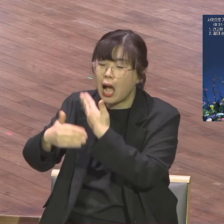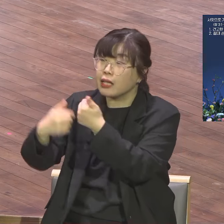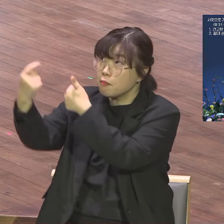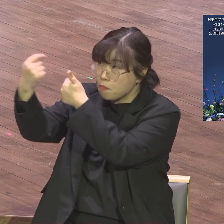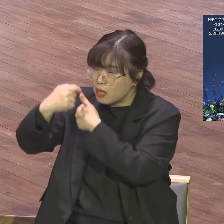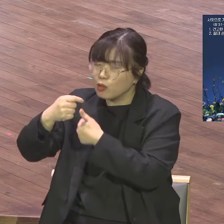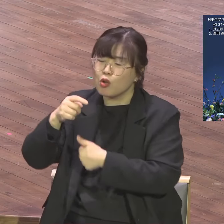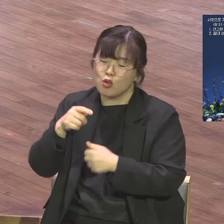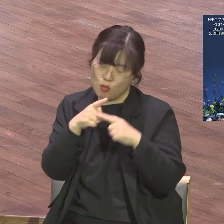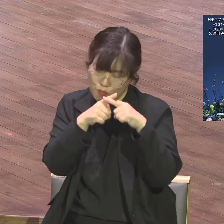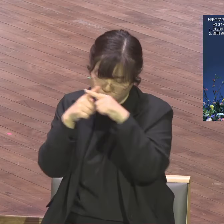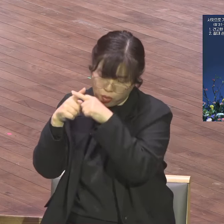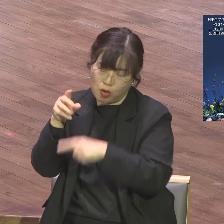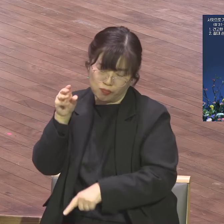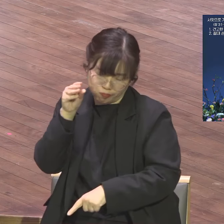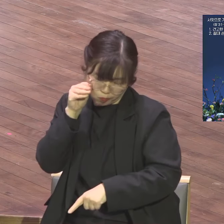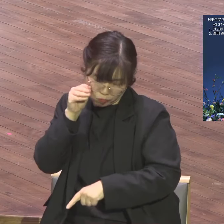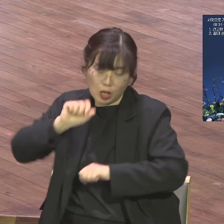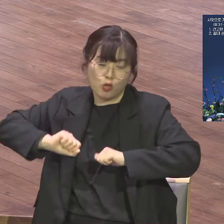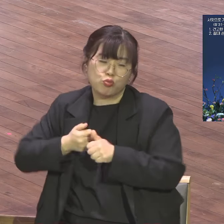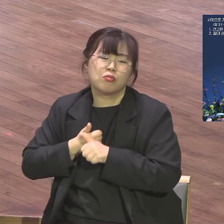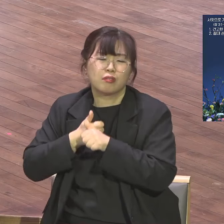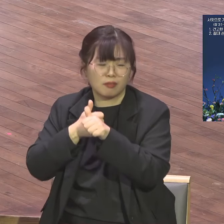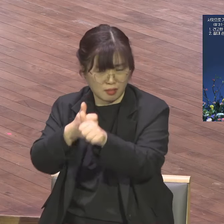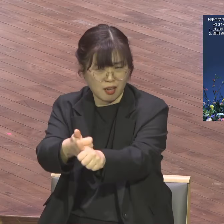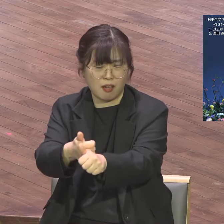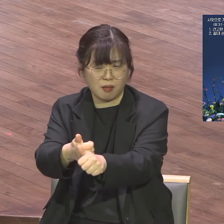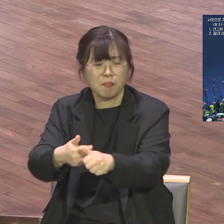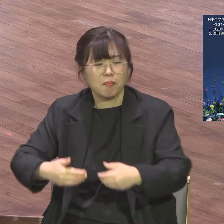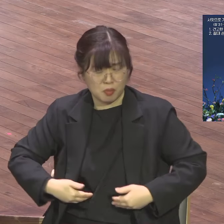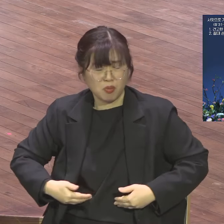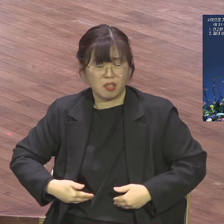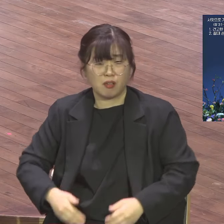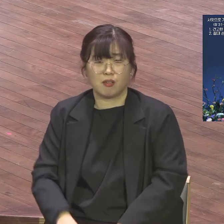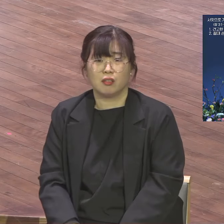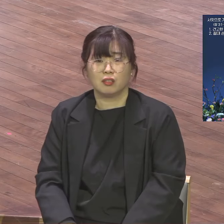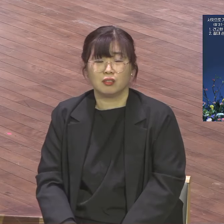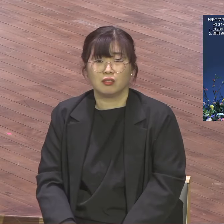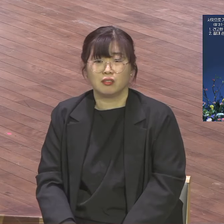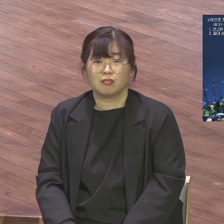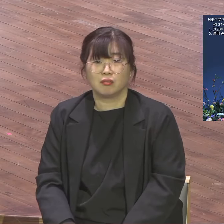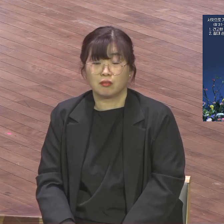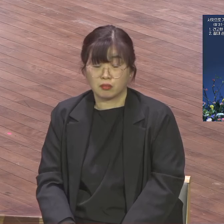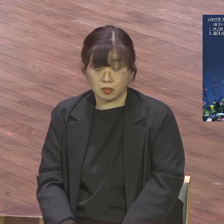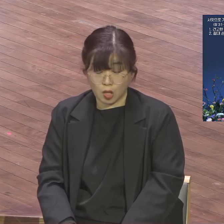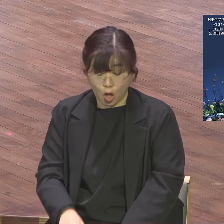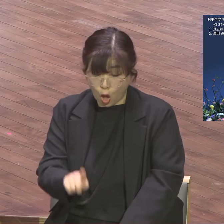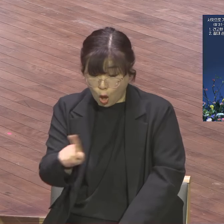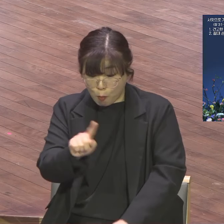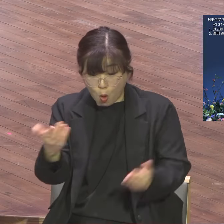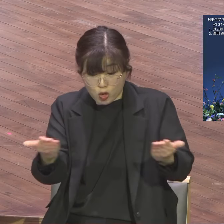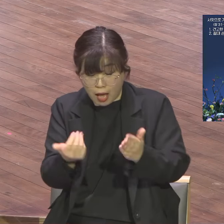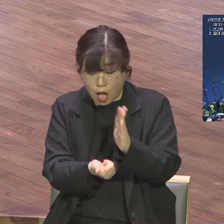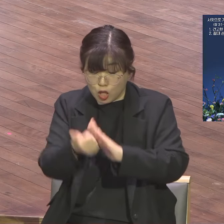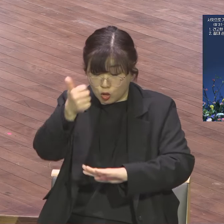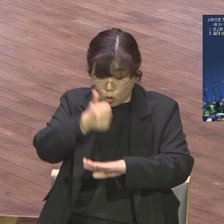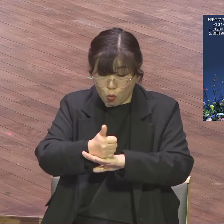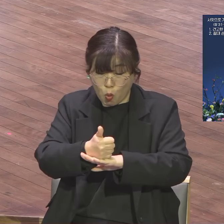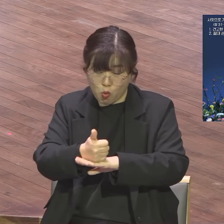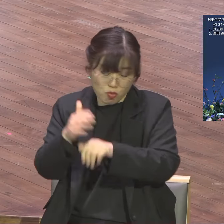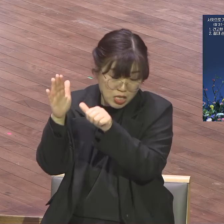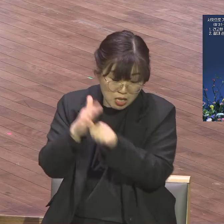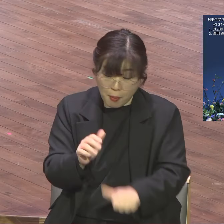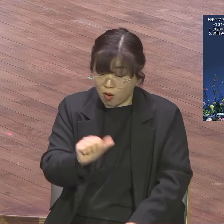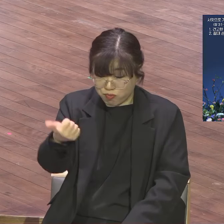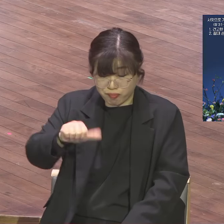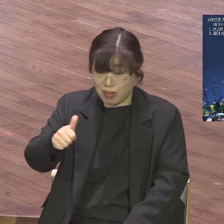끝나지. 살리고 죽이고 하나님 손에 달려있는데 그거 자꾸 하나님 손에 달려있는데 뭐 내가 큰일 납니까? 뭐